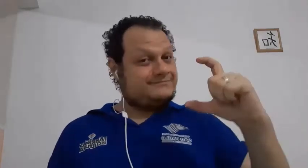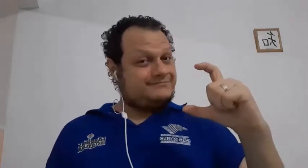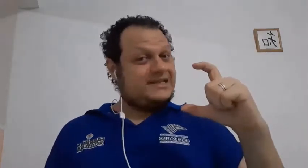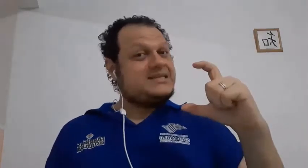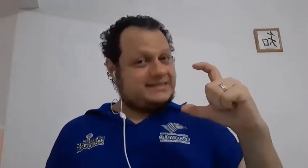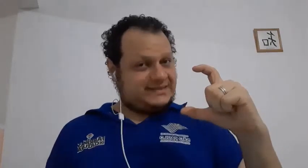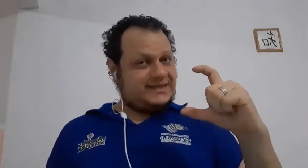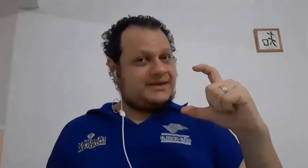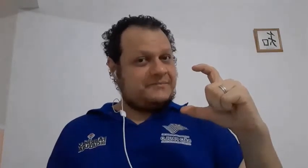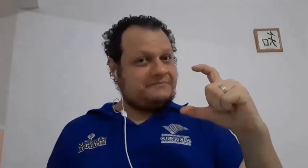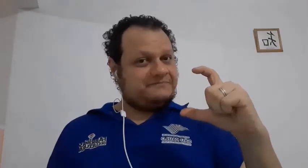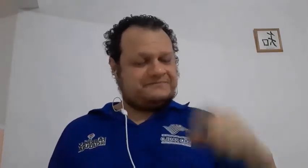C.